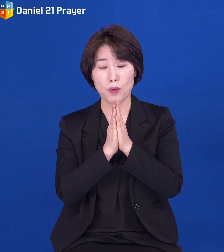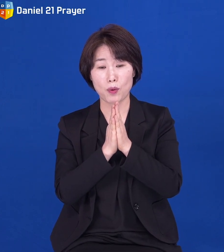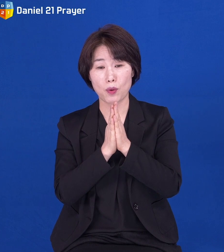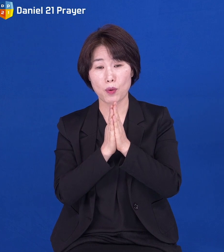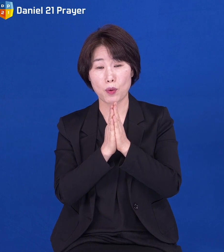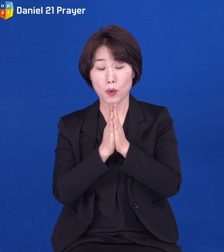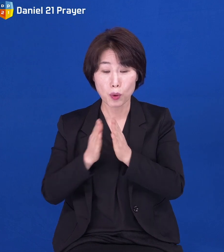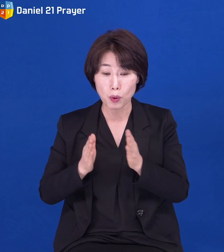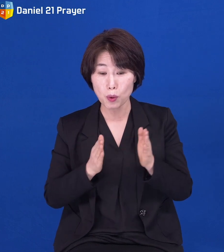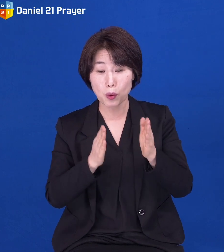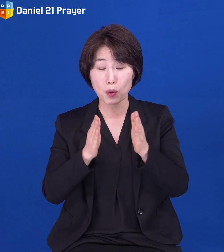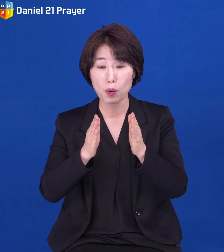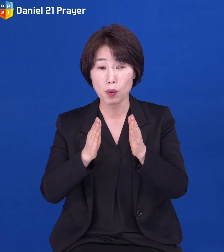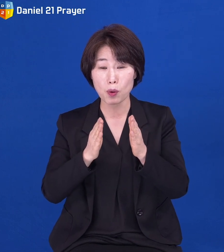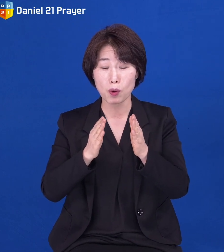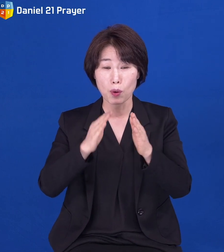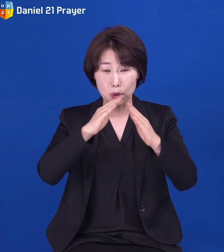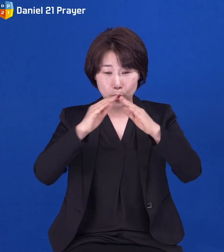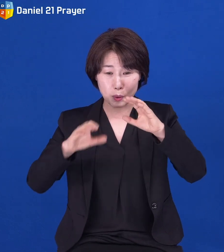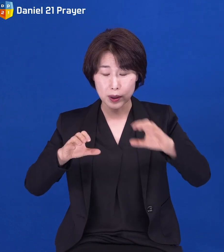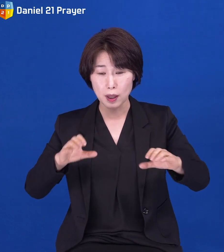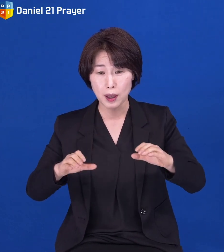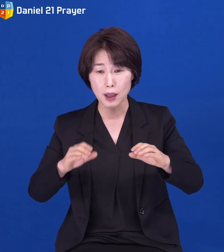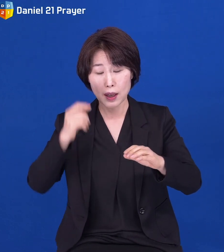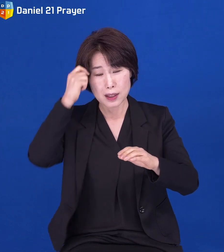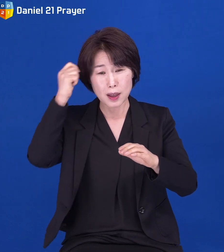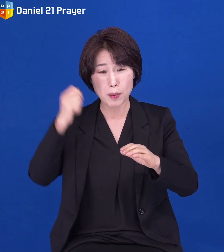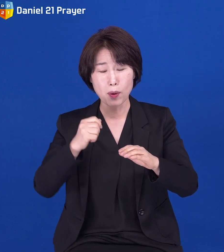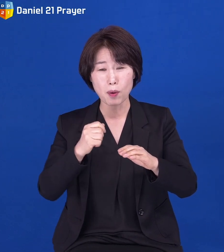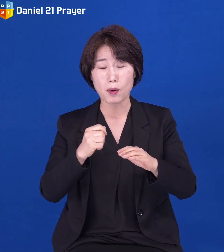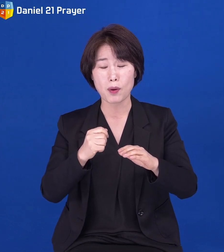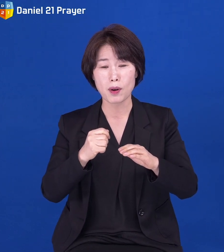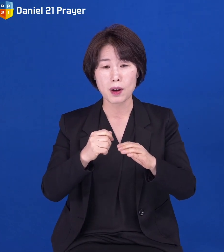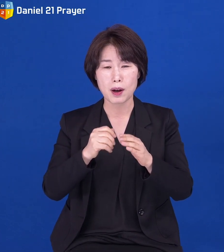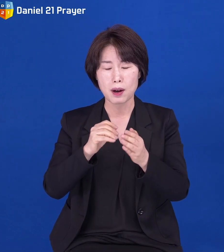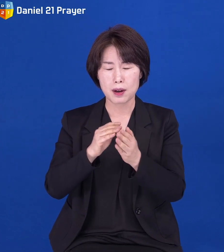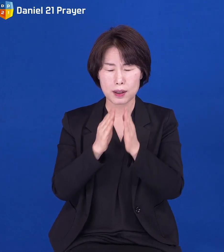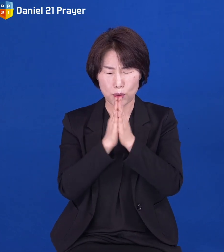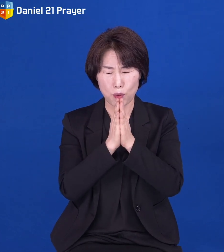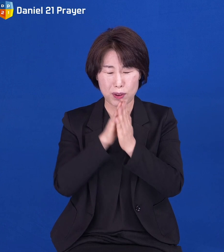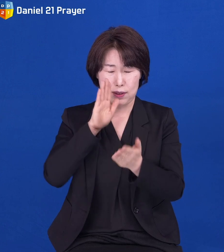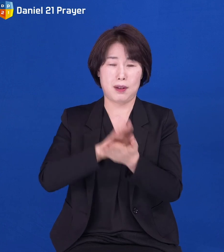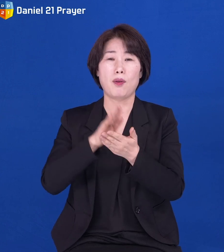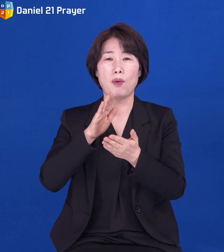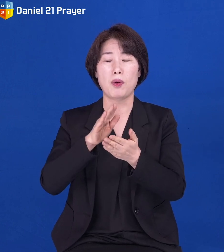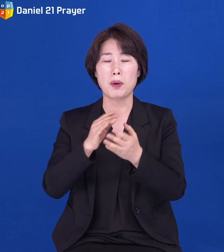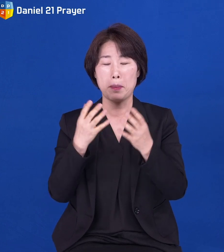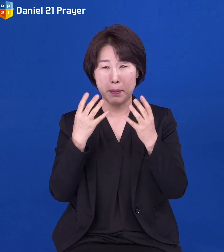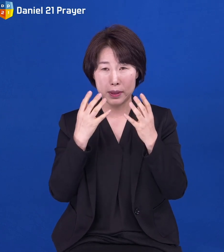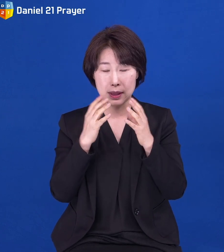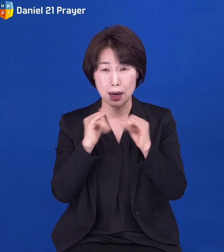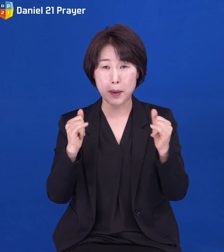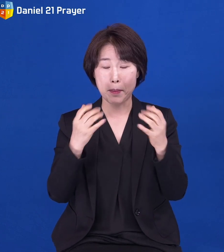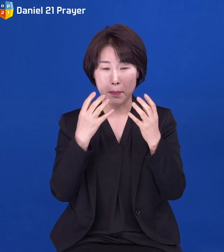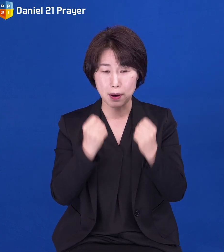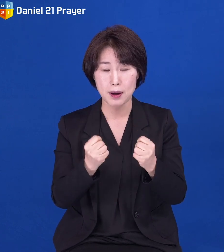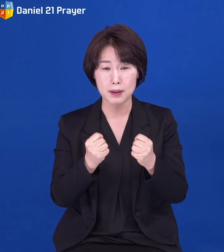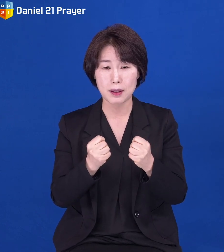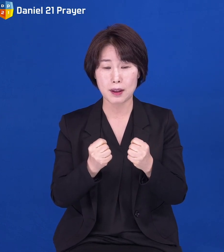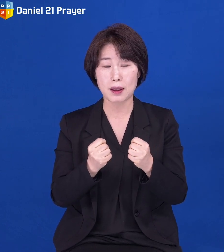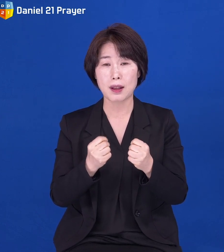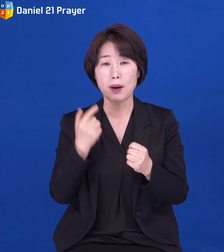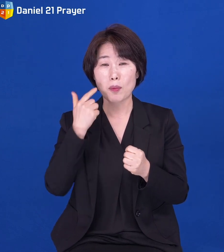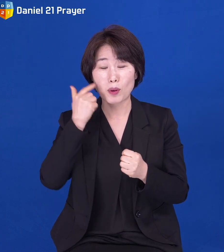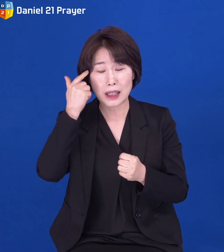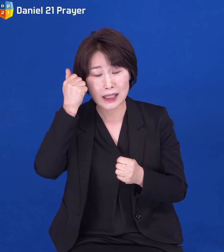너무 뜨겁잖아요. 그런데 가서 딱 갔는데 그날은 이제 엄마랑 저랑 목사님이랑 4분밖에 안 계시더라고요.